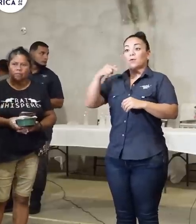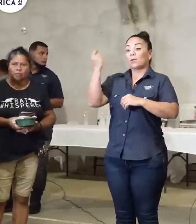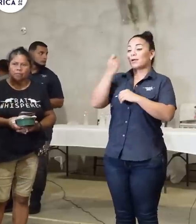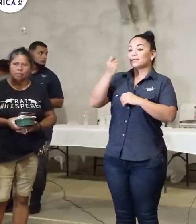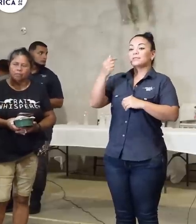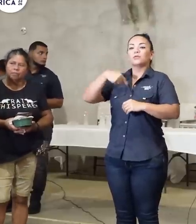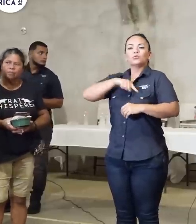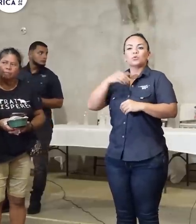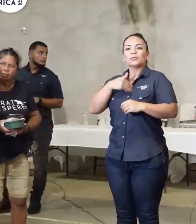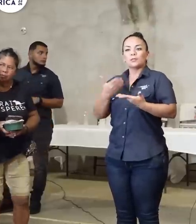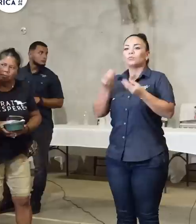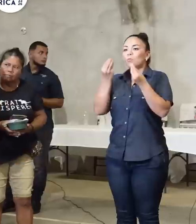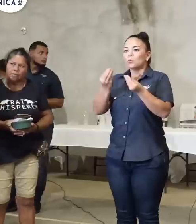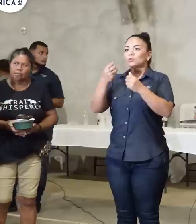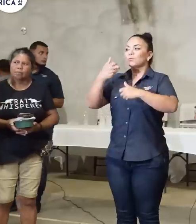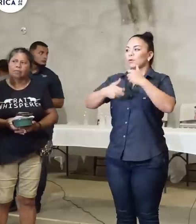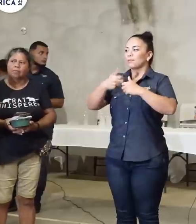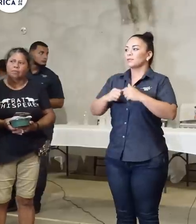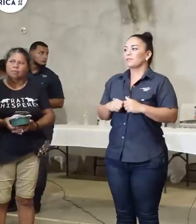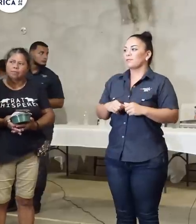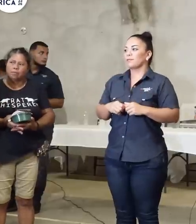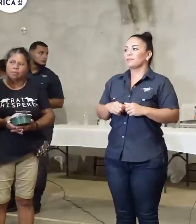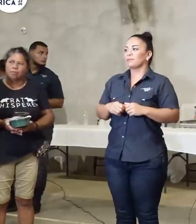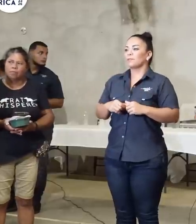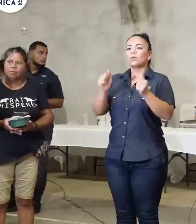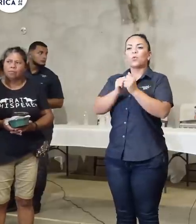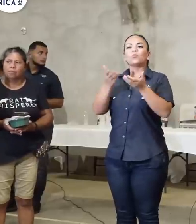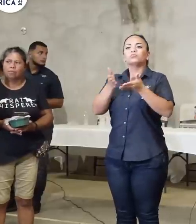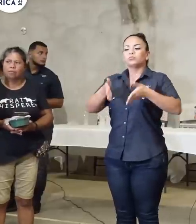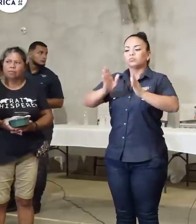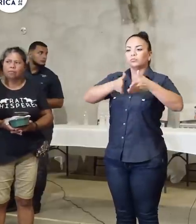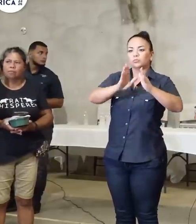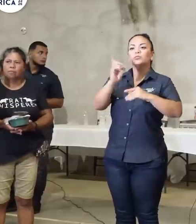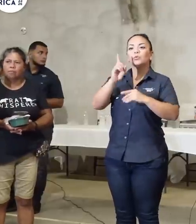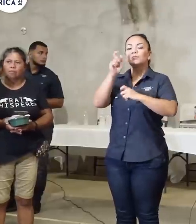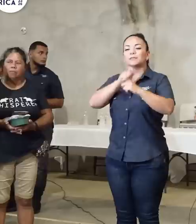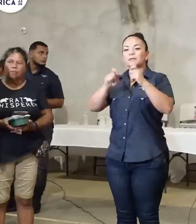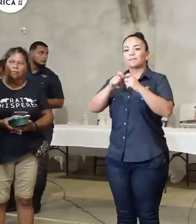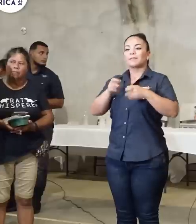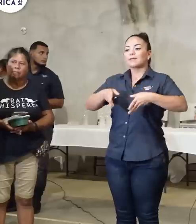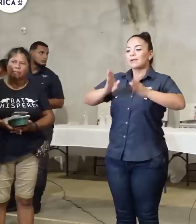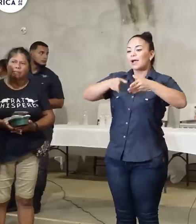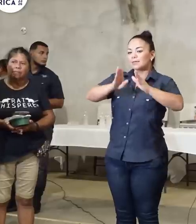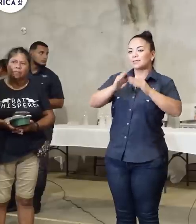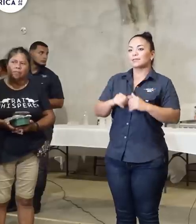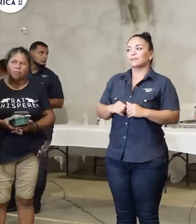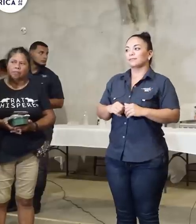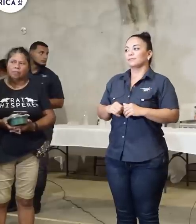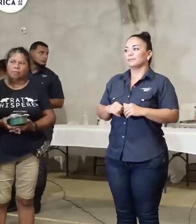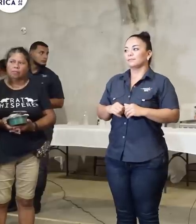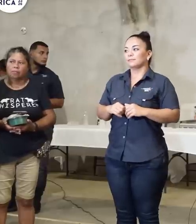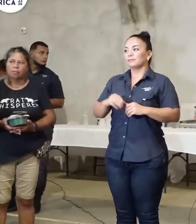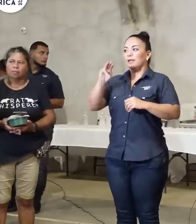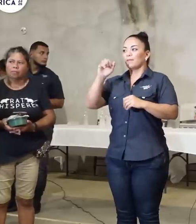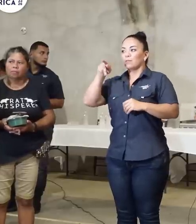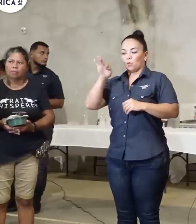estamos teniendo muchos problemas con las vías, específicamente las calles que son del